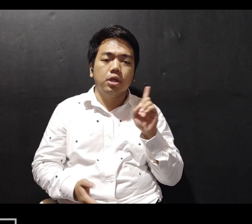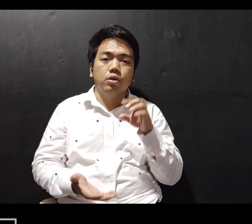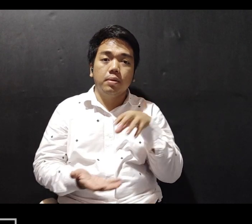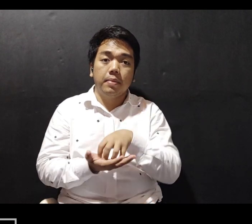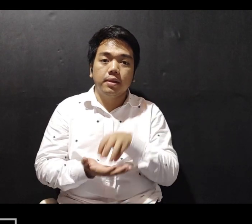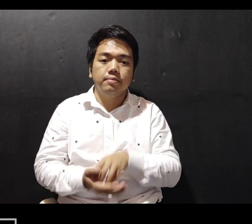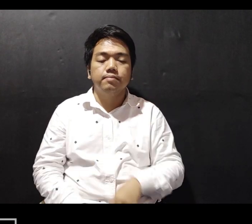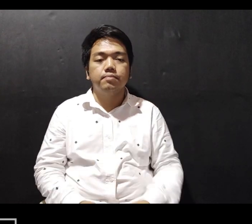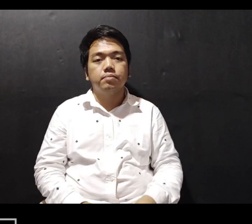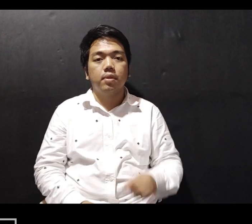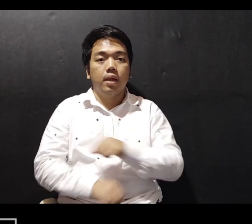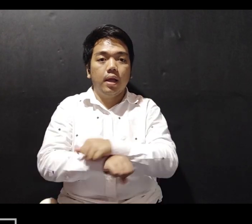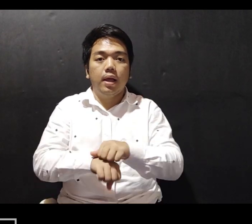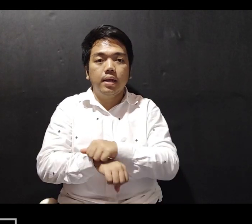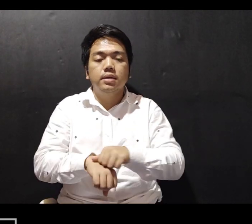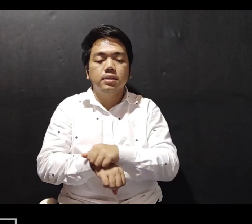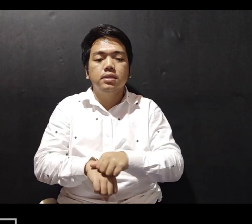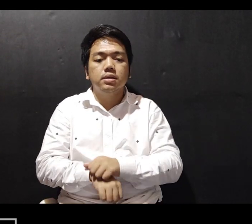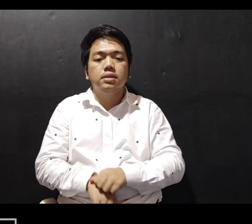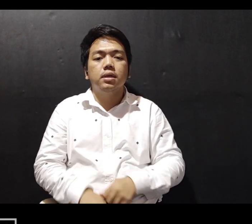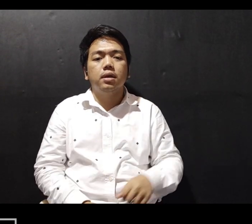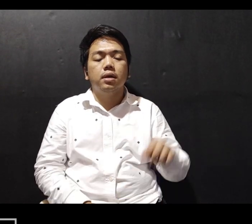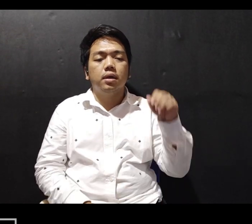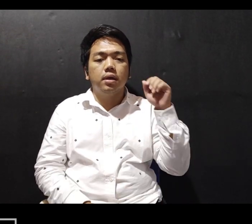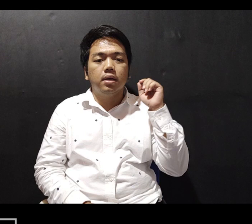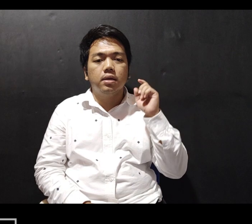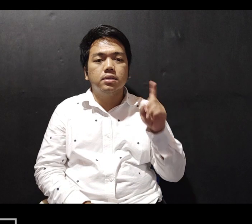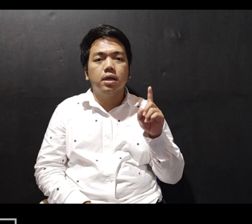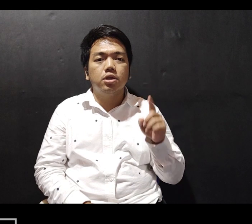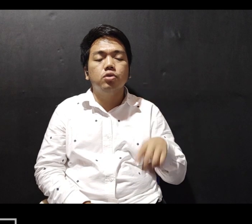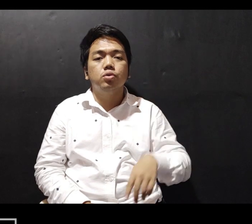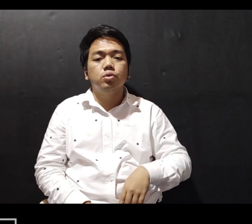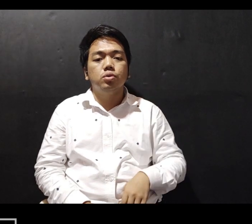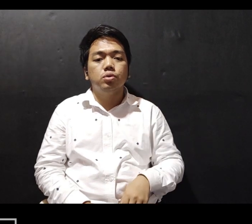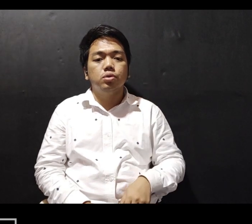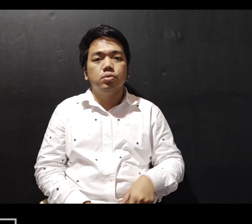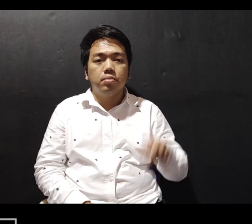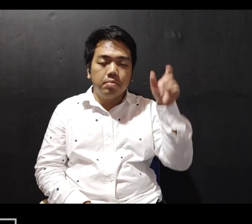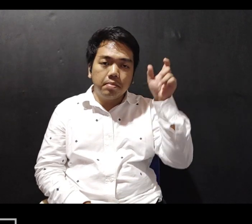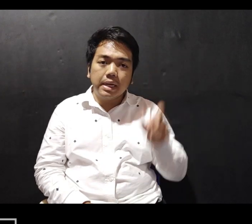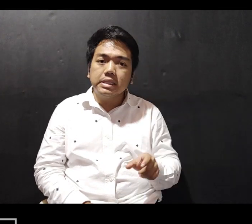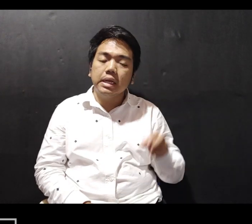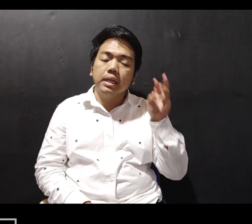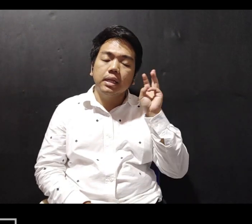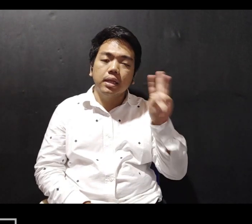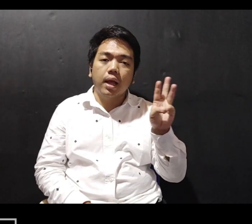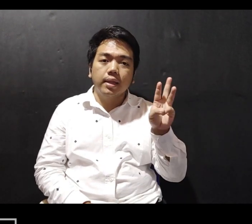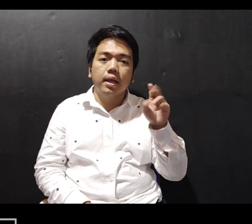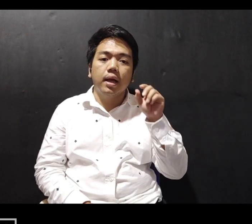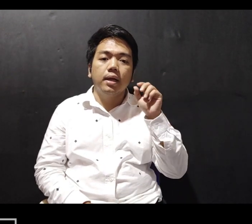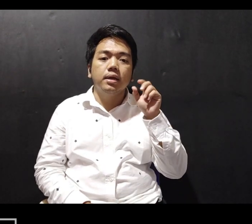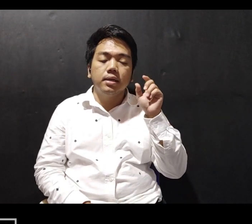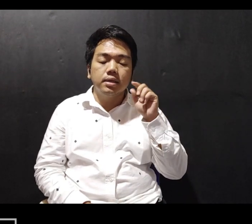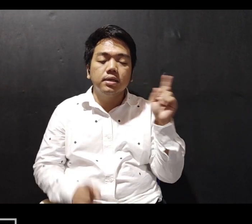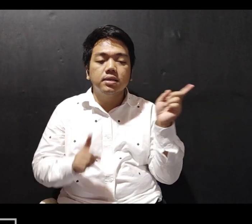ayat 3-8. Kepada mereka Ia menunjukkan dirinya, ini setelah Yesus bangkit, setelah